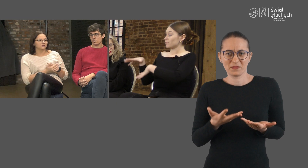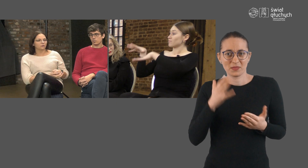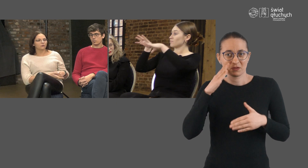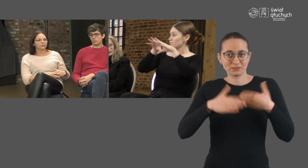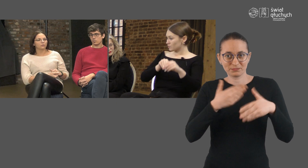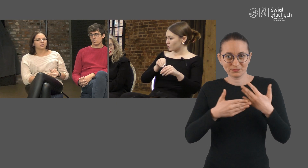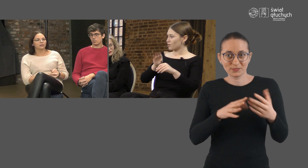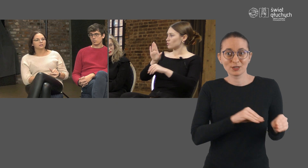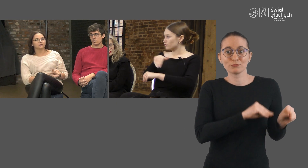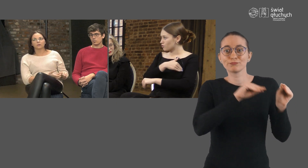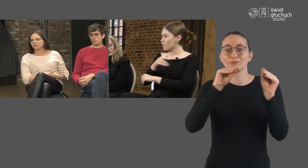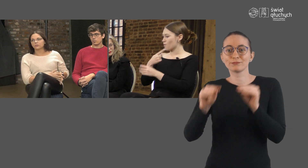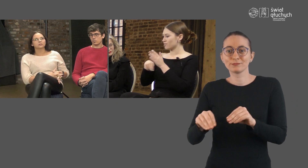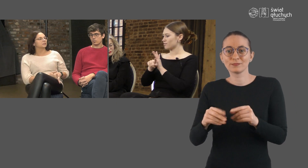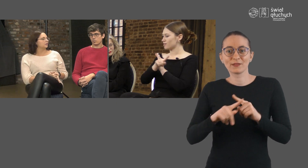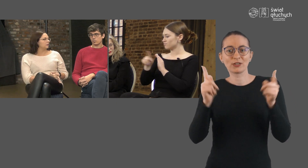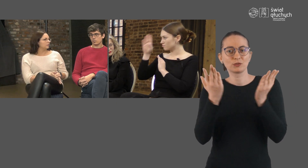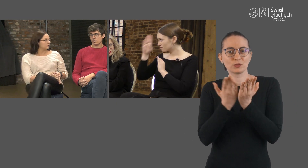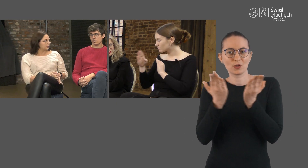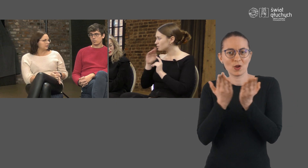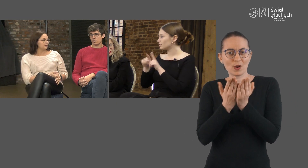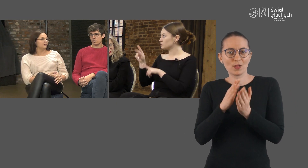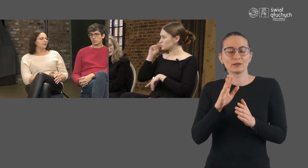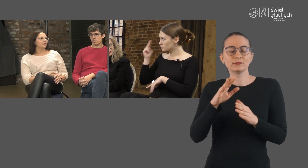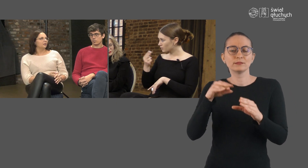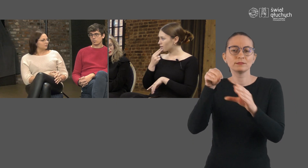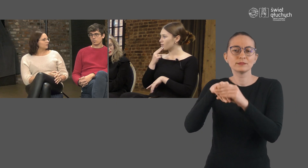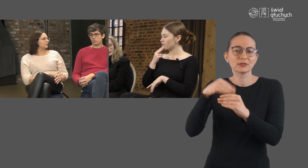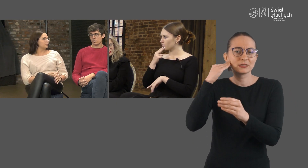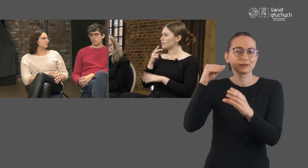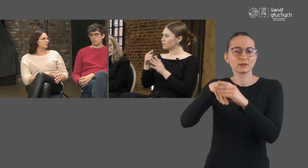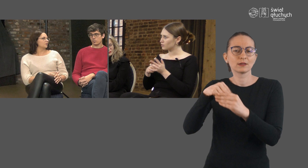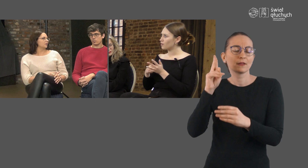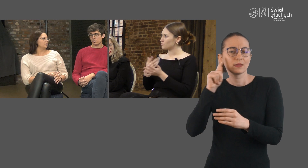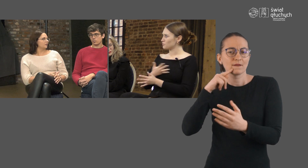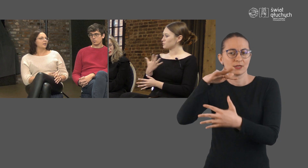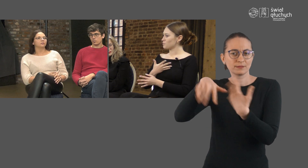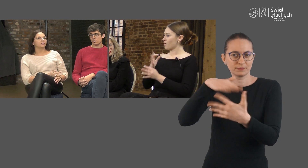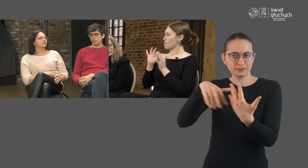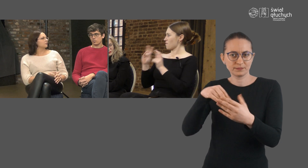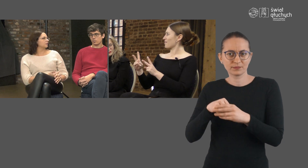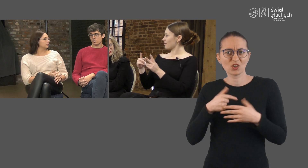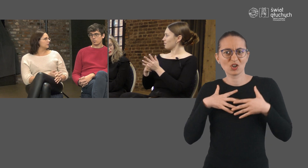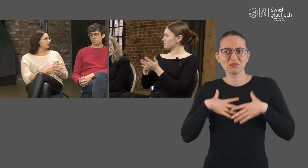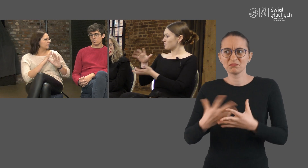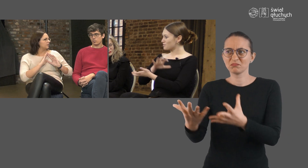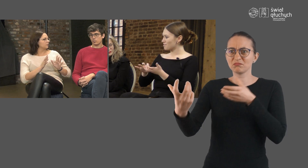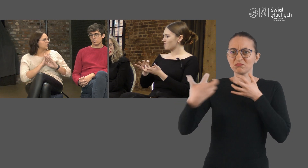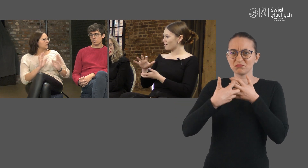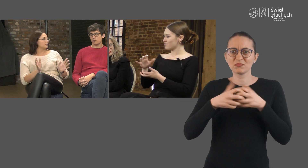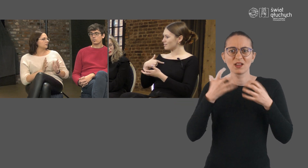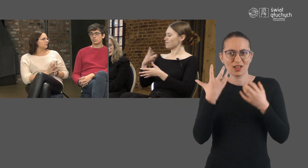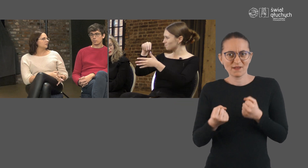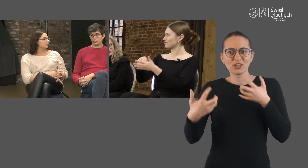przeniosłam do szkoły dla słabosłyszących i głuchych, to już wtedy powiedziałam, że to jest ten świat, od którego